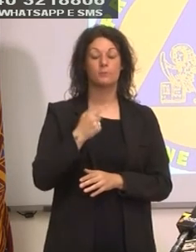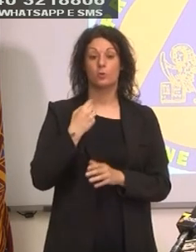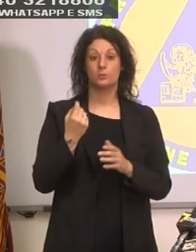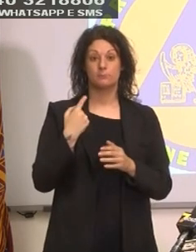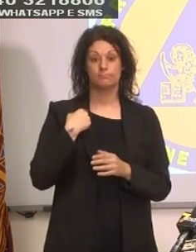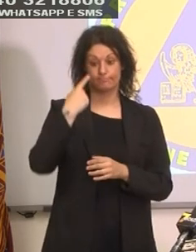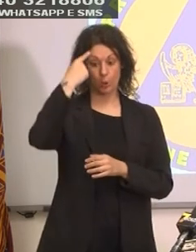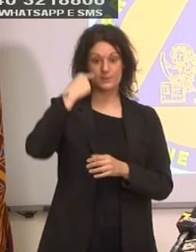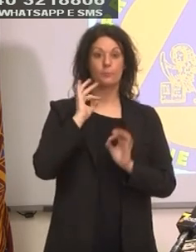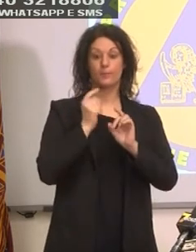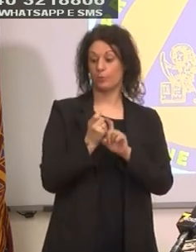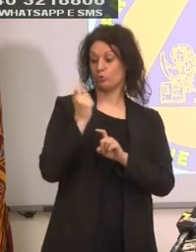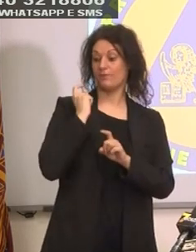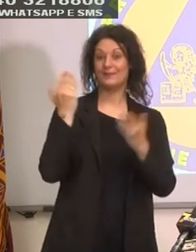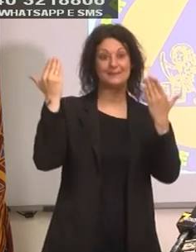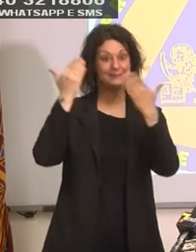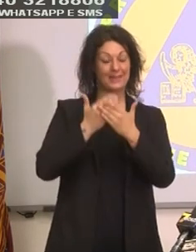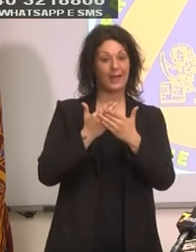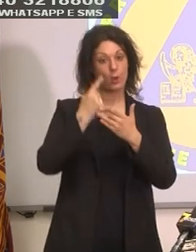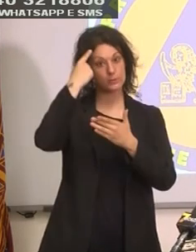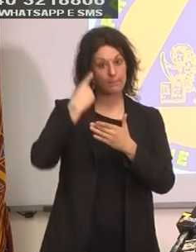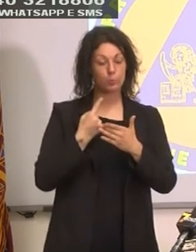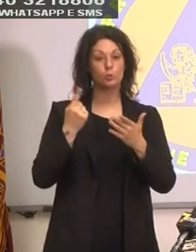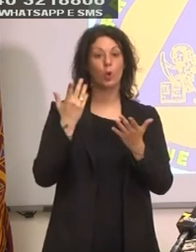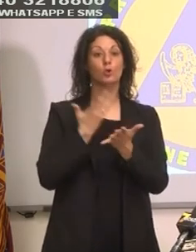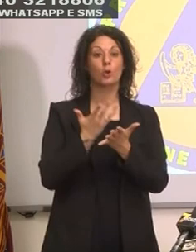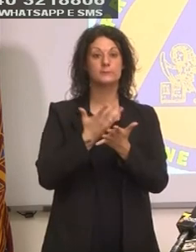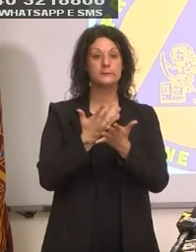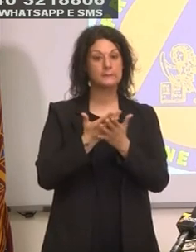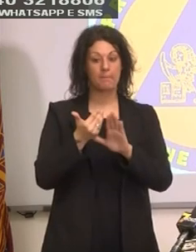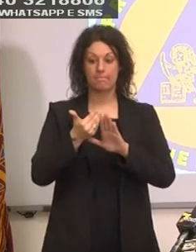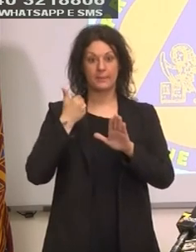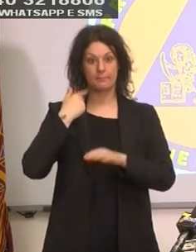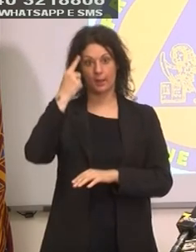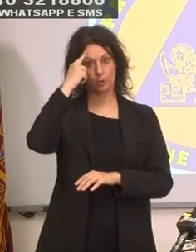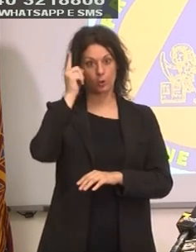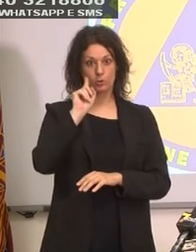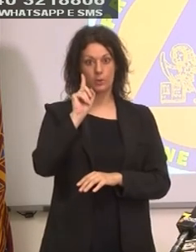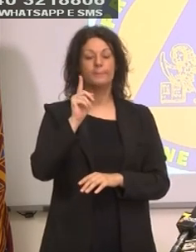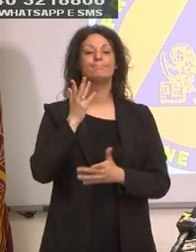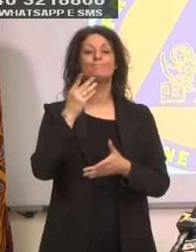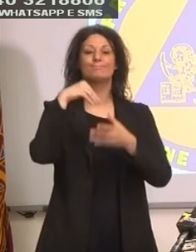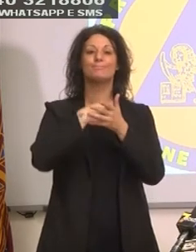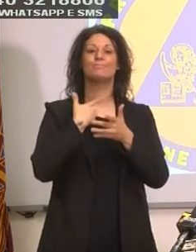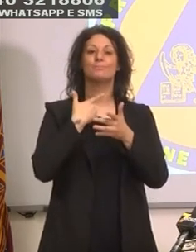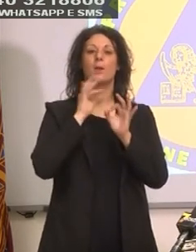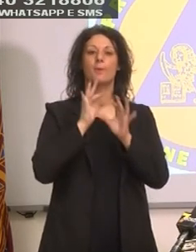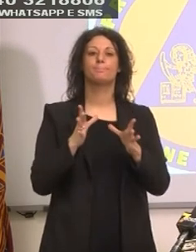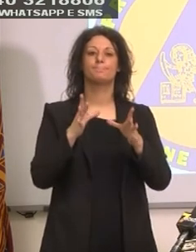giovedì sera, non ne sapevamo nulla. È un'infezione ospedaliera,